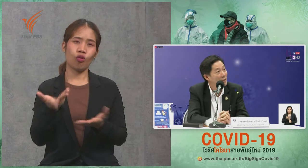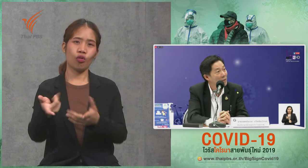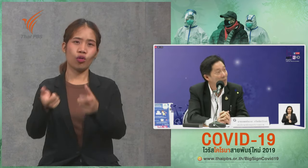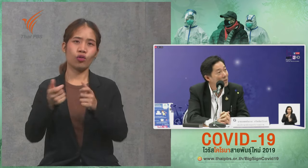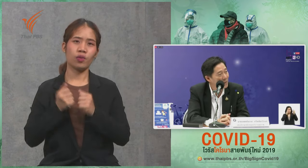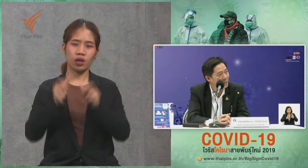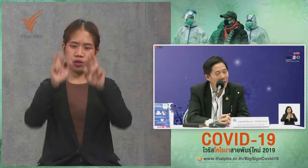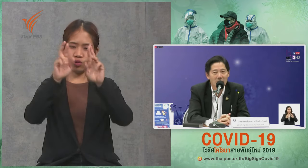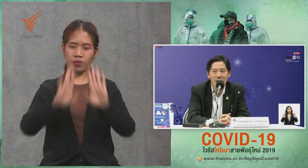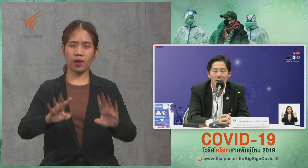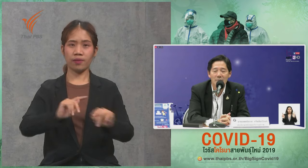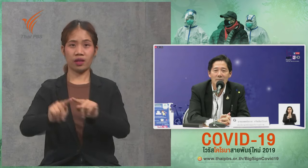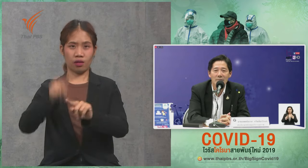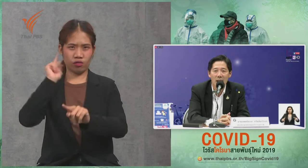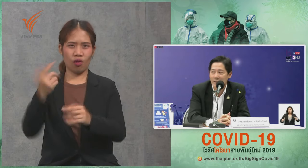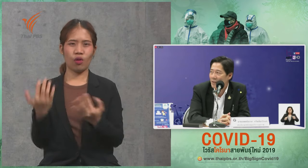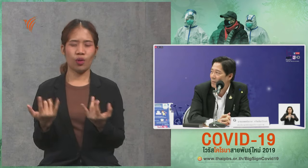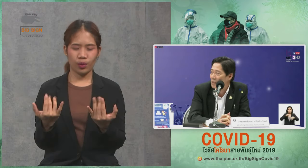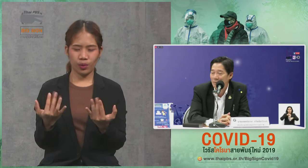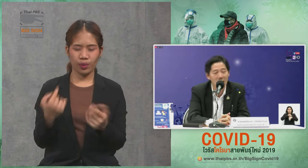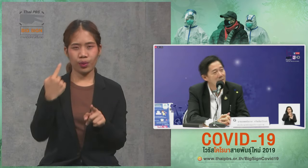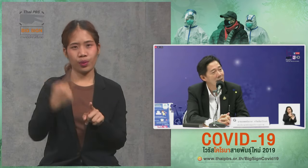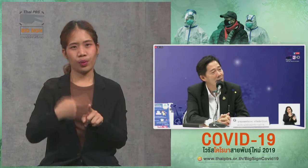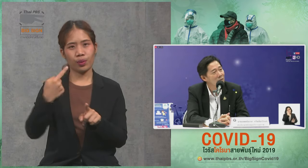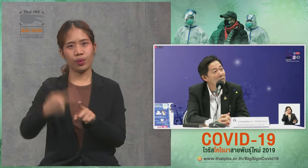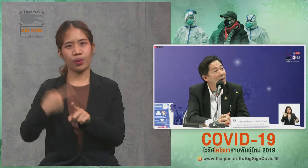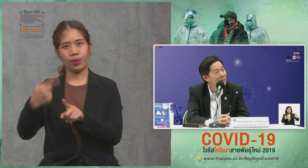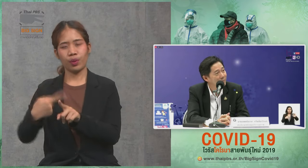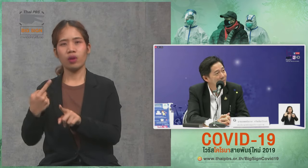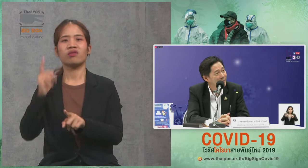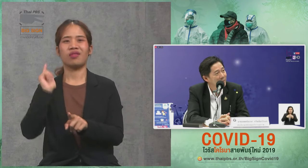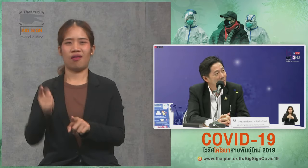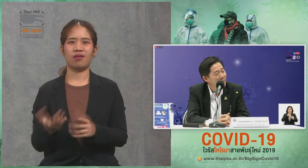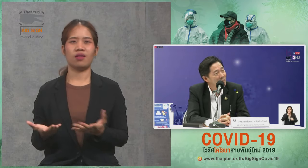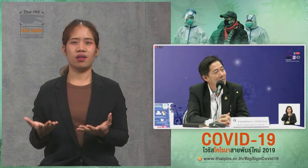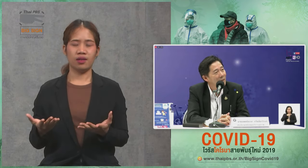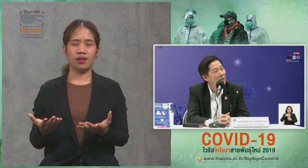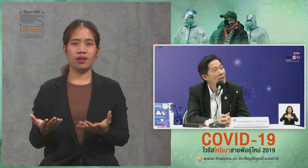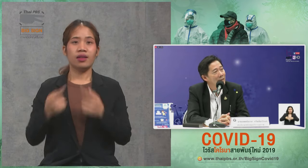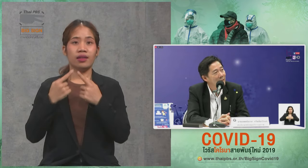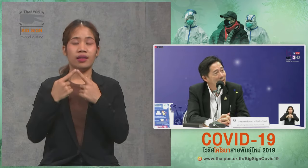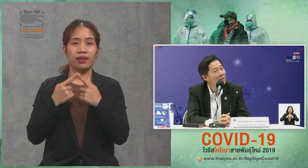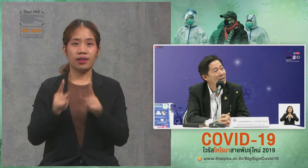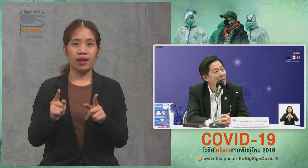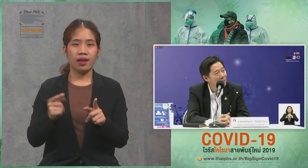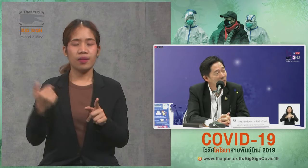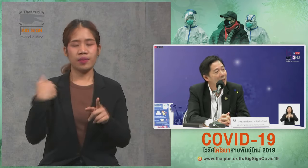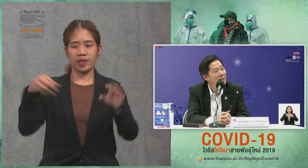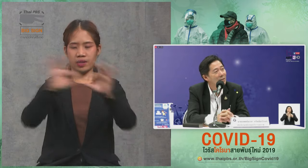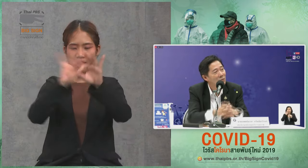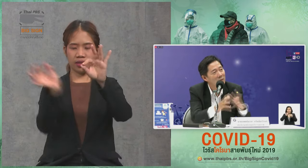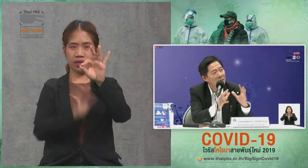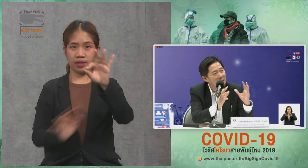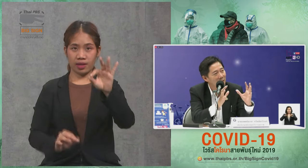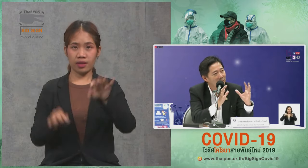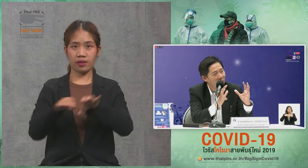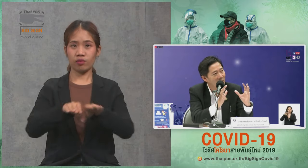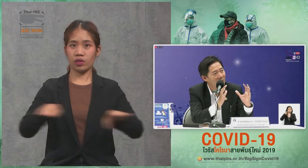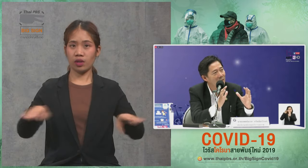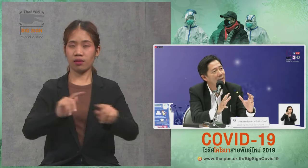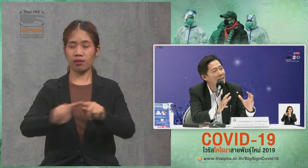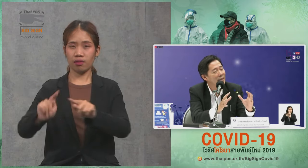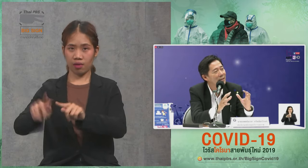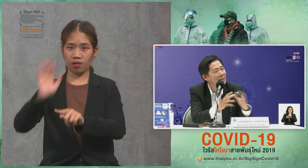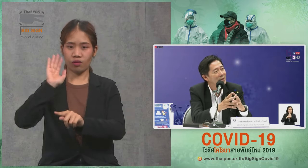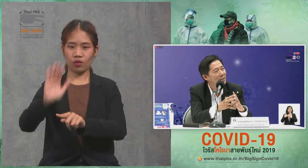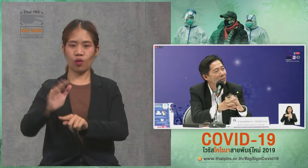บบตามกฎกระทรวงอะไรซึ่งต้องใช้เวลาเป็นหลายเดือนปกติเวลาจะตั้งโรงพยาบาลแต่ก็เขียนเรื่องมาตรฐานไว้นะครับว่ามาตรฐานของส